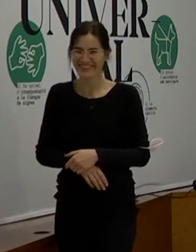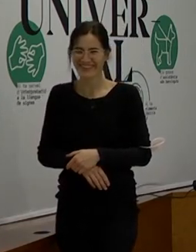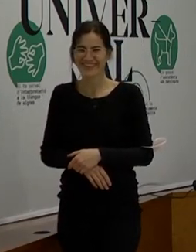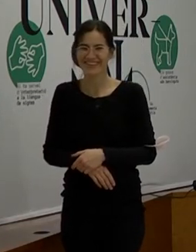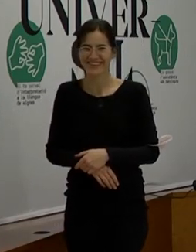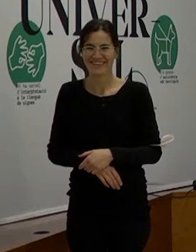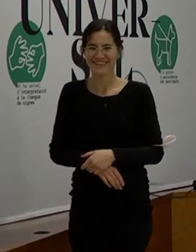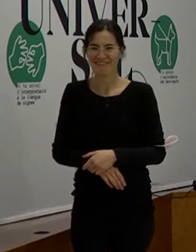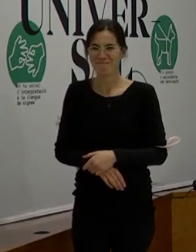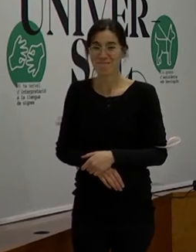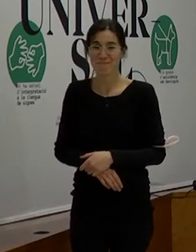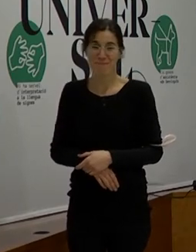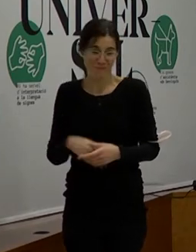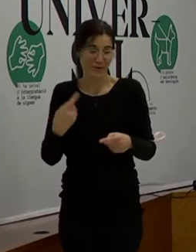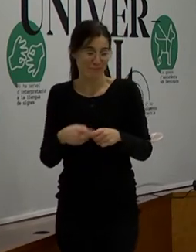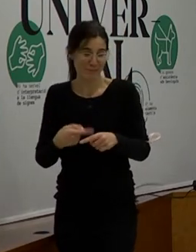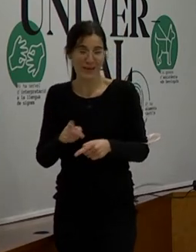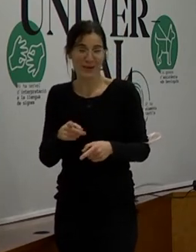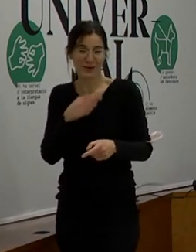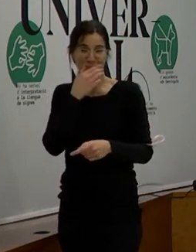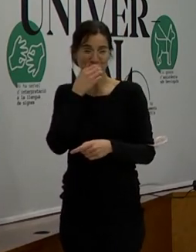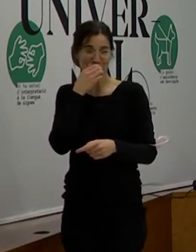Escolta, pues per què no?